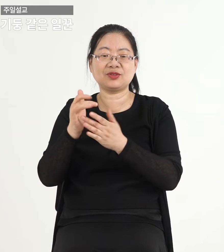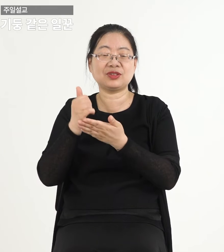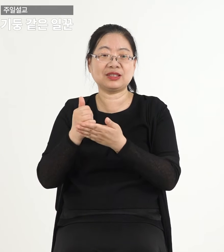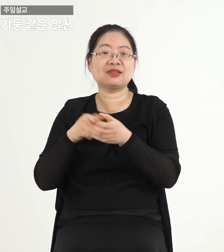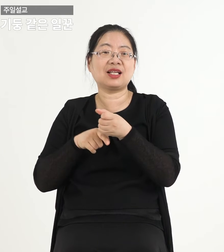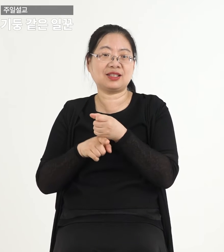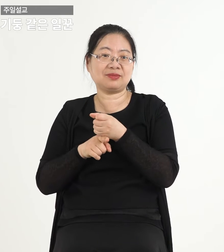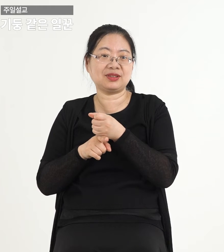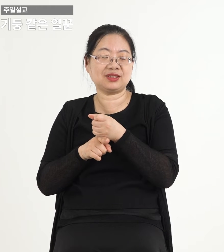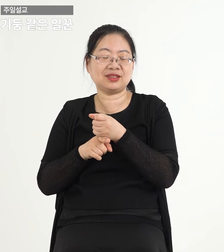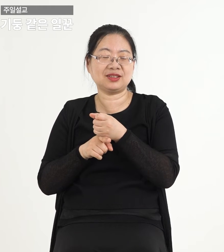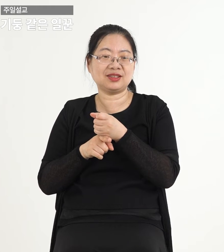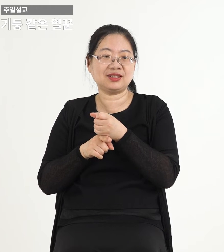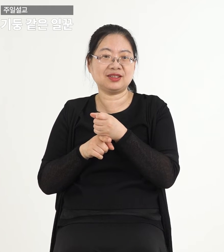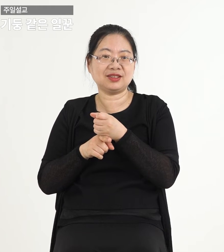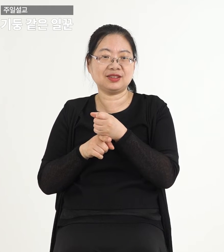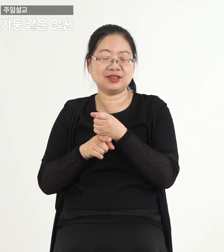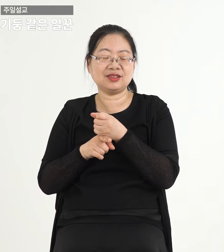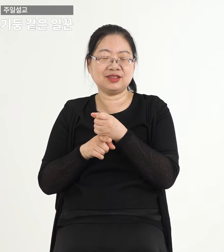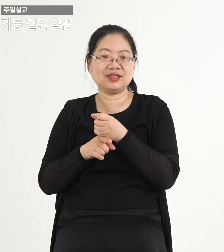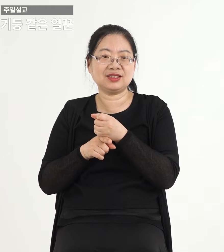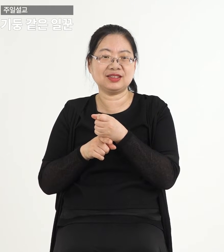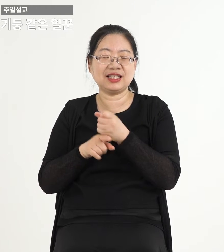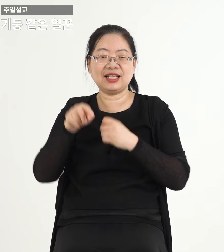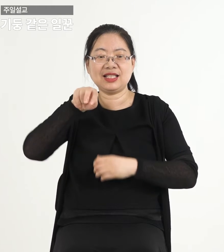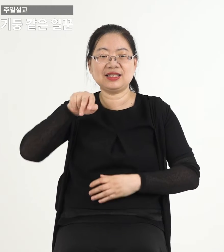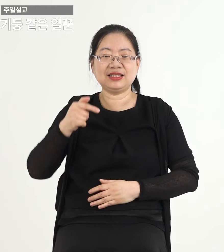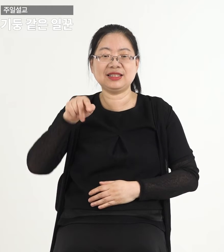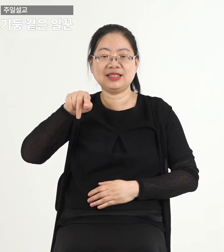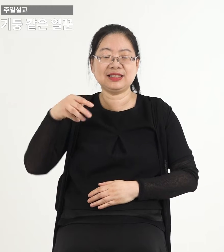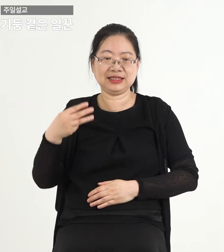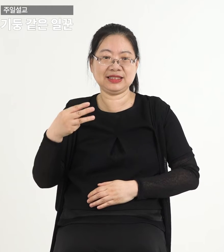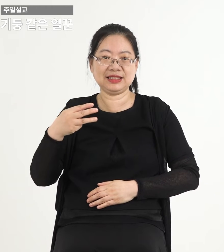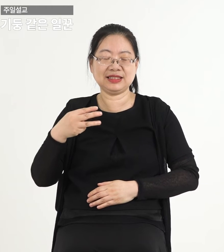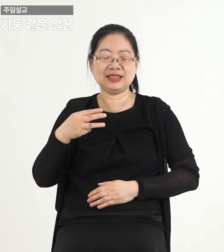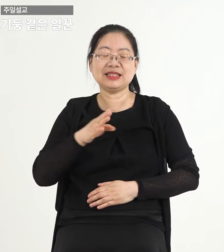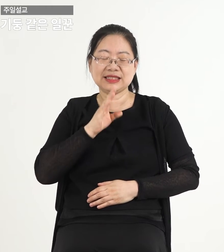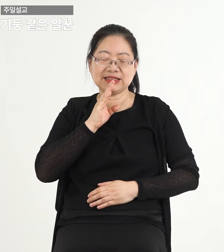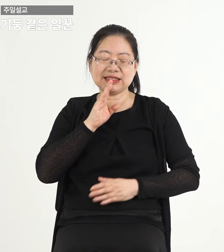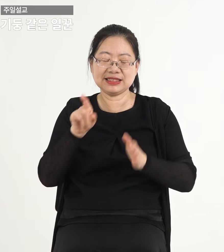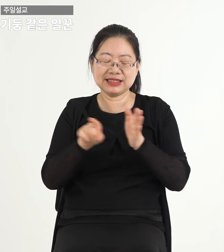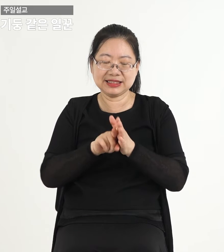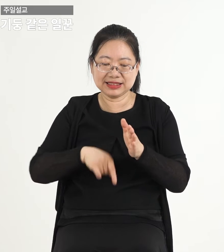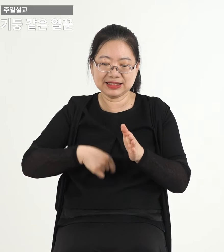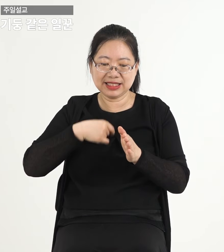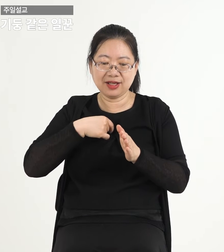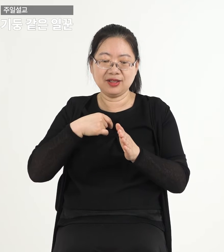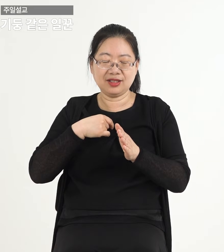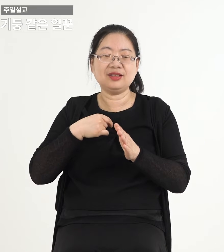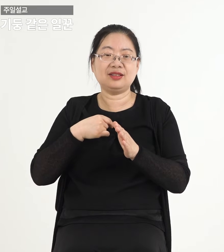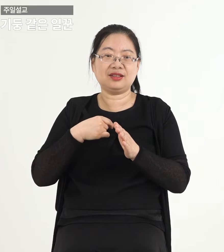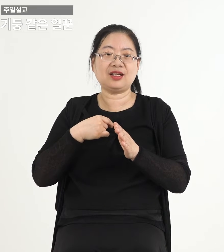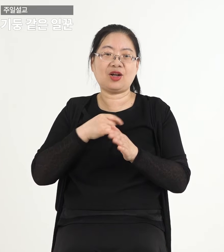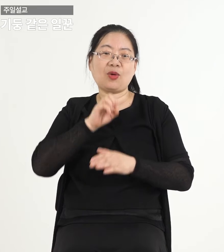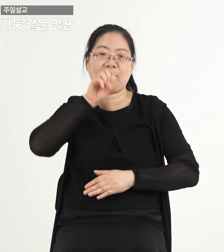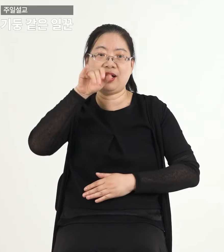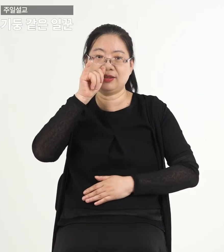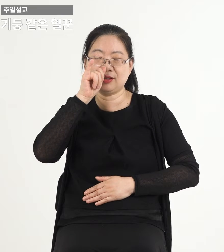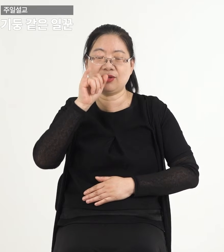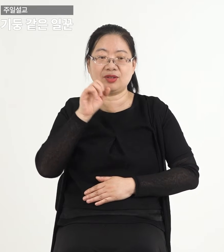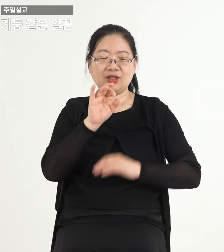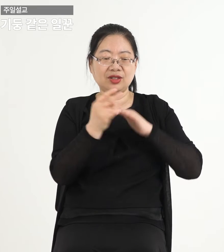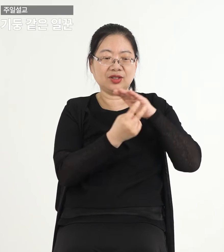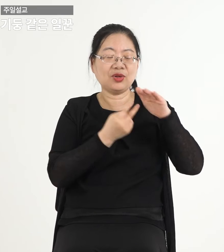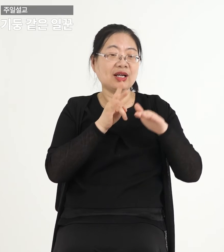예수님이라는 뜻을 이렇게 설명하는 겁니다. 그래서 예수님은 요한계시록에서도 내내 자신을 가르쳐서 헬라